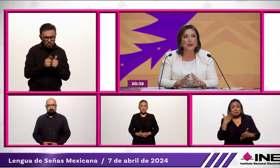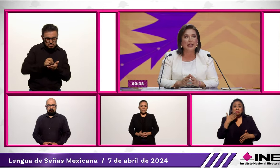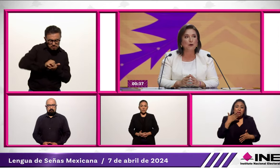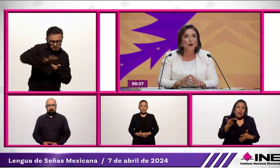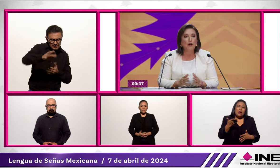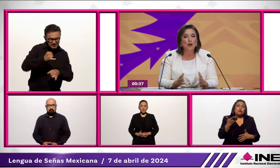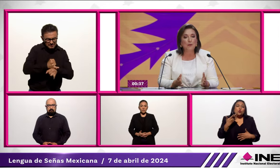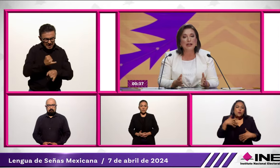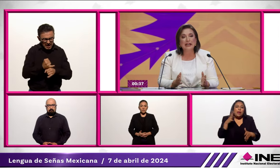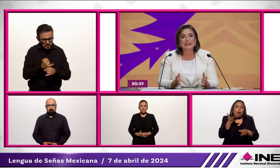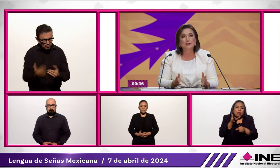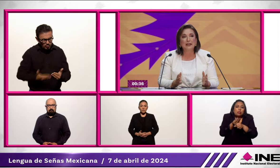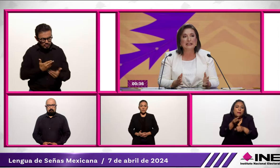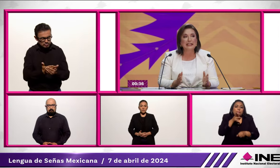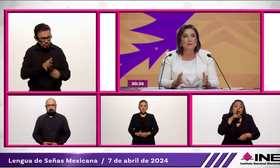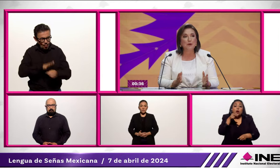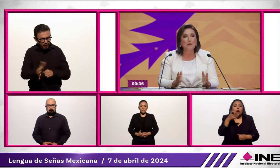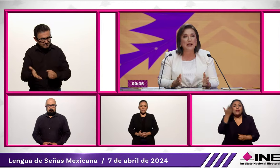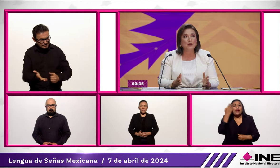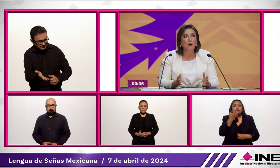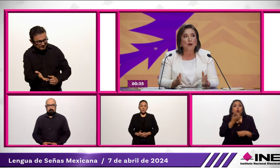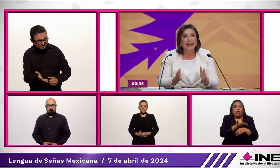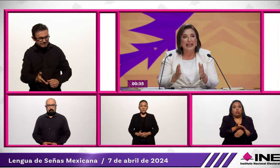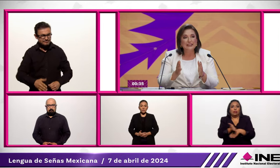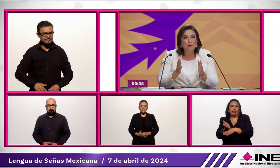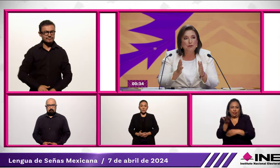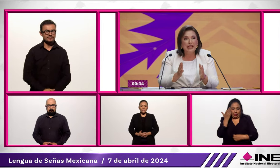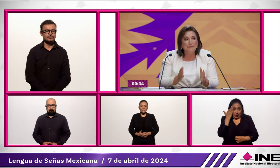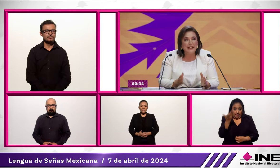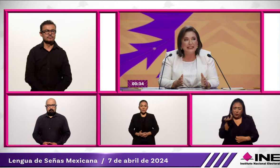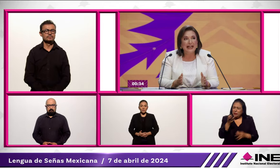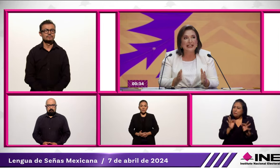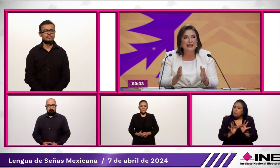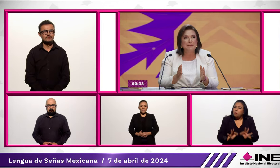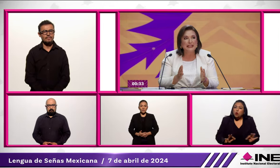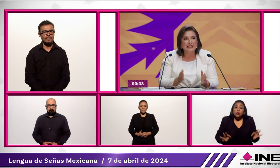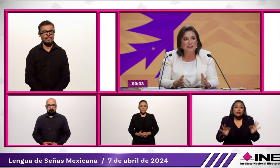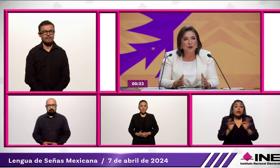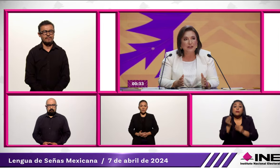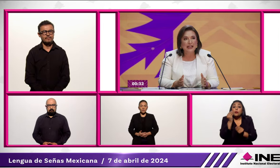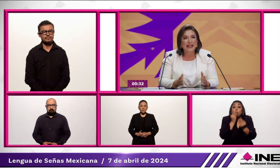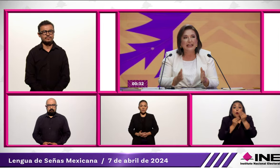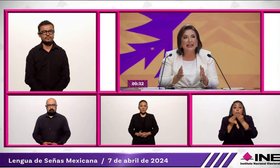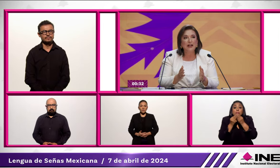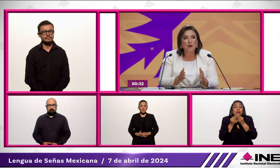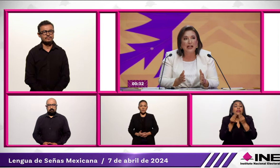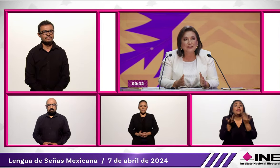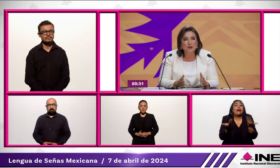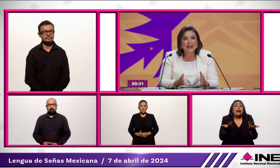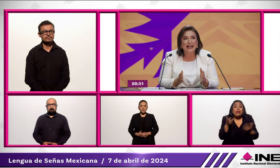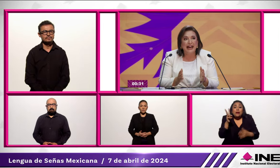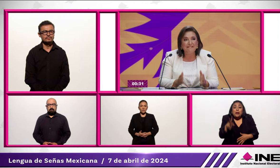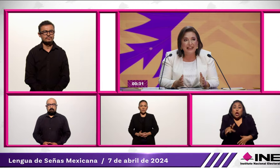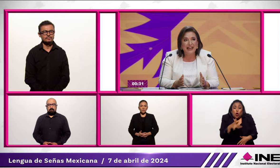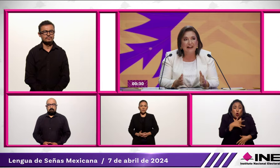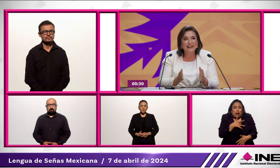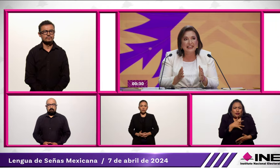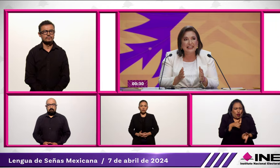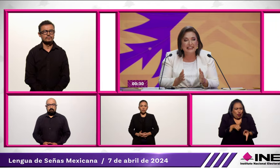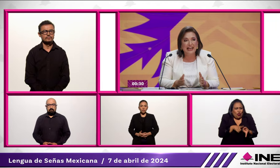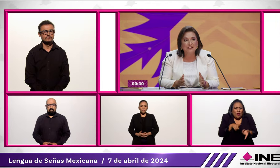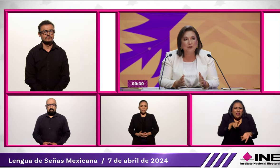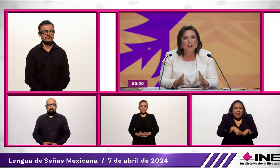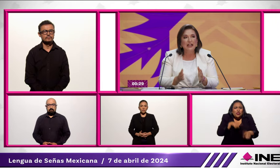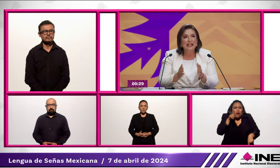haber mejorado, como eran las escuelas de tiempo completo. Es fundamental la alimentación. ¿En qué corazón cabe